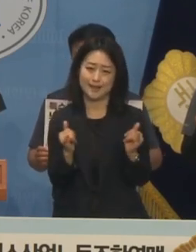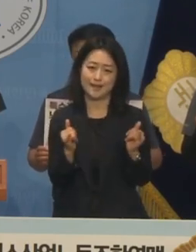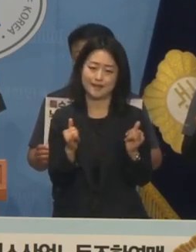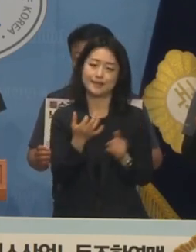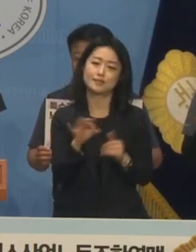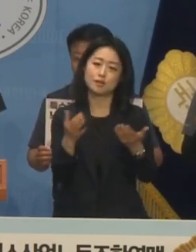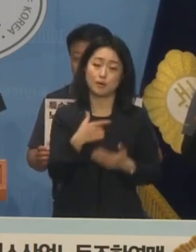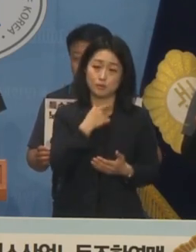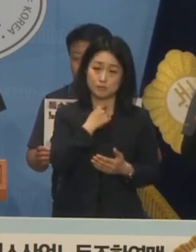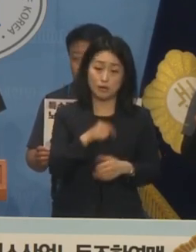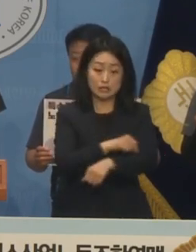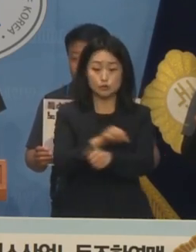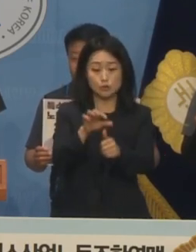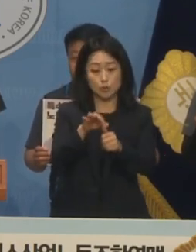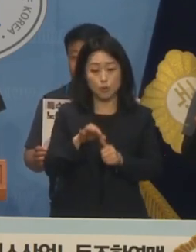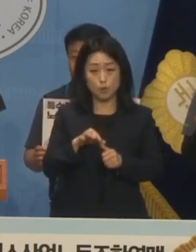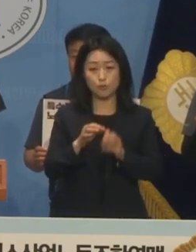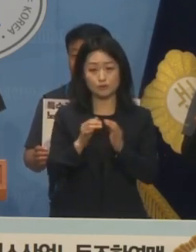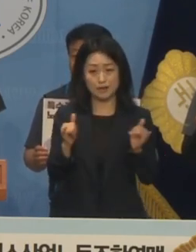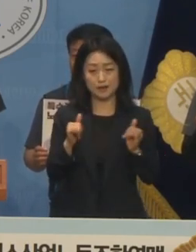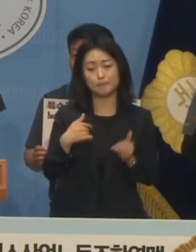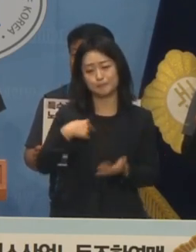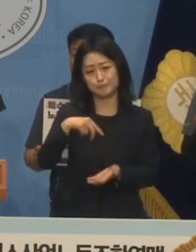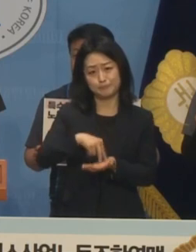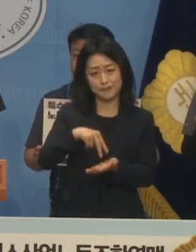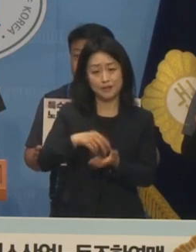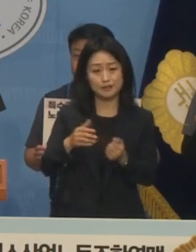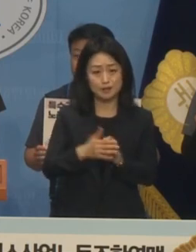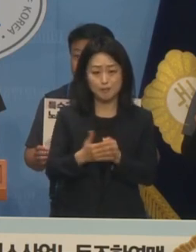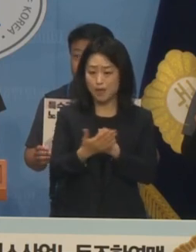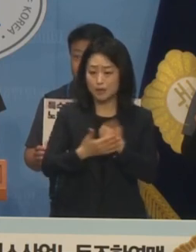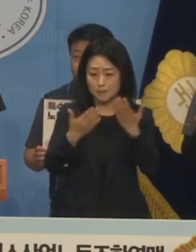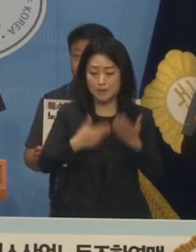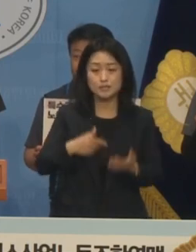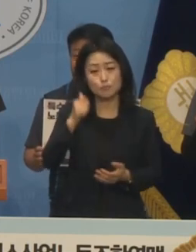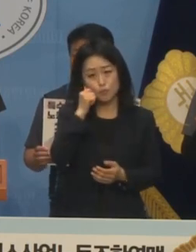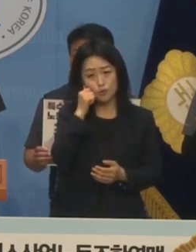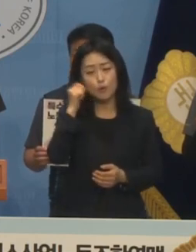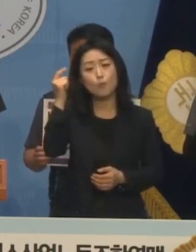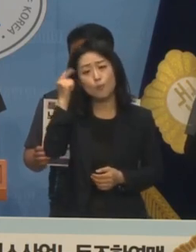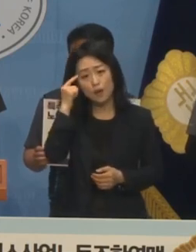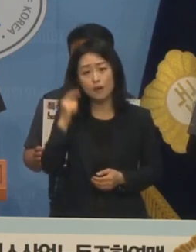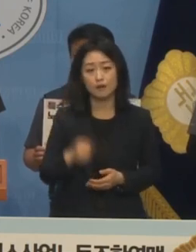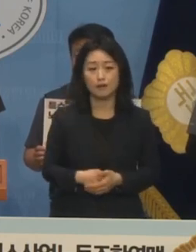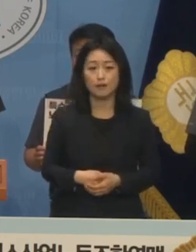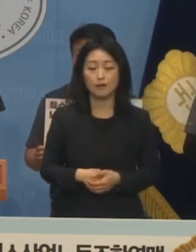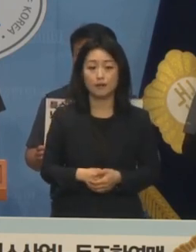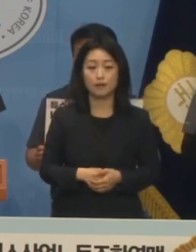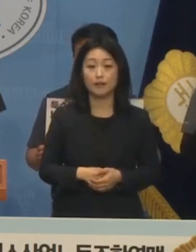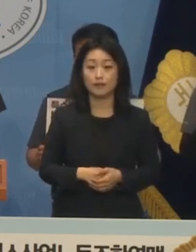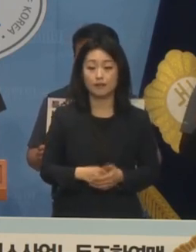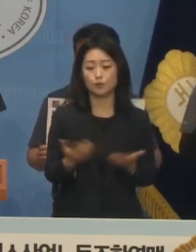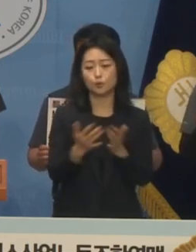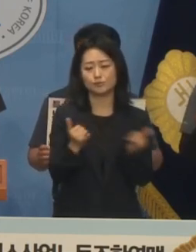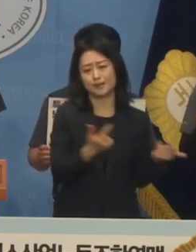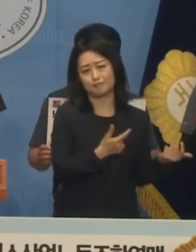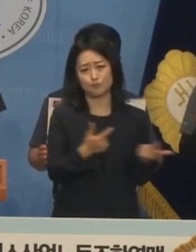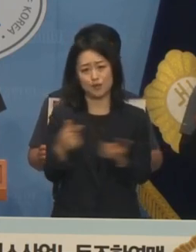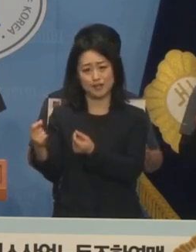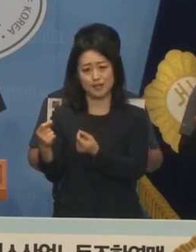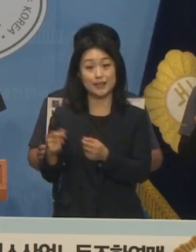전부입니다. 가전제품 방문 점검원도 일한 만큼 먹고 살 수 있어야 합니다. 한여름에 땀 흘리고 한겨울에